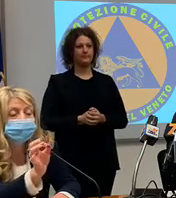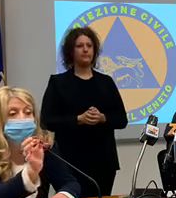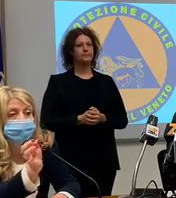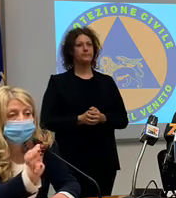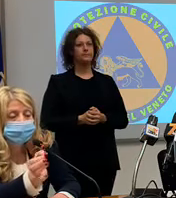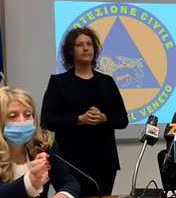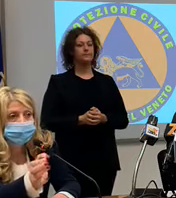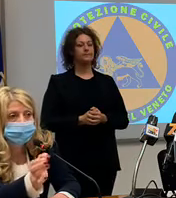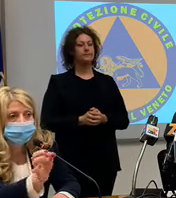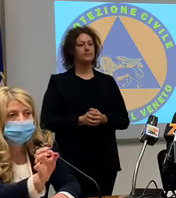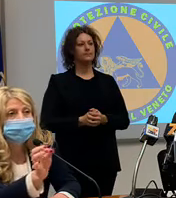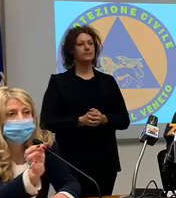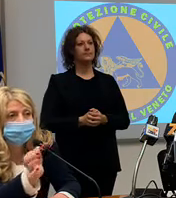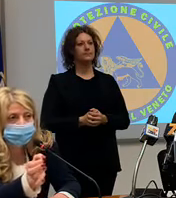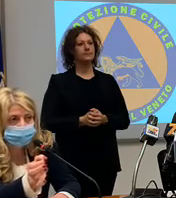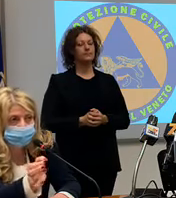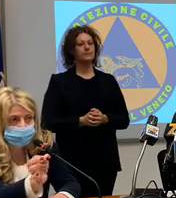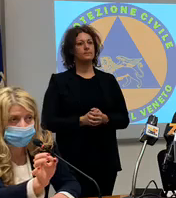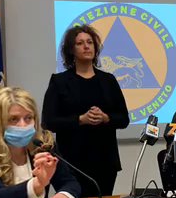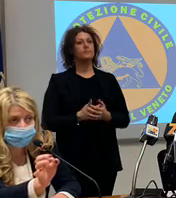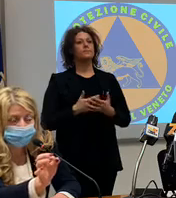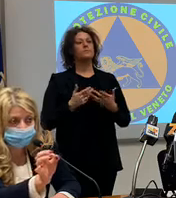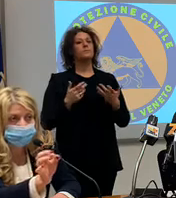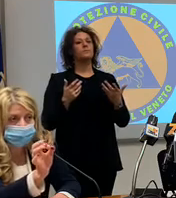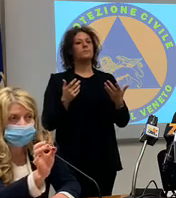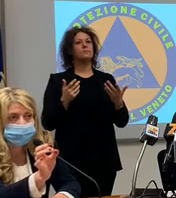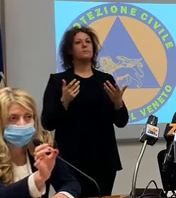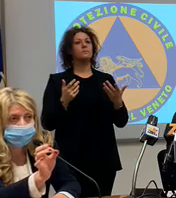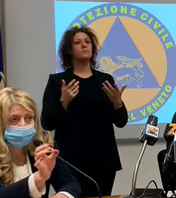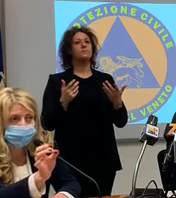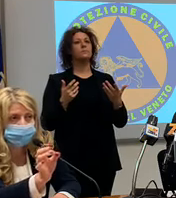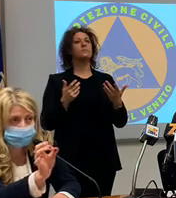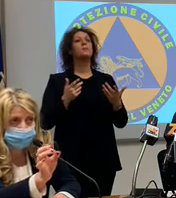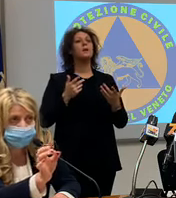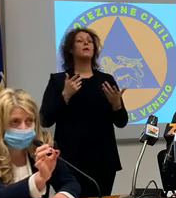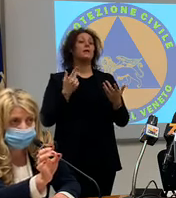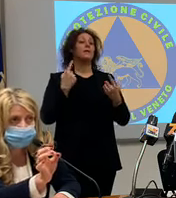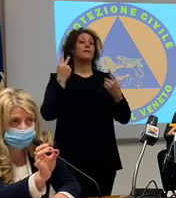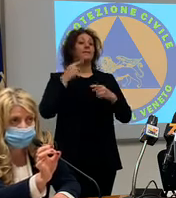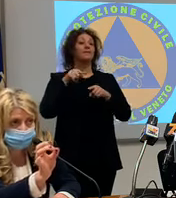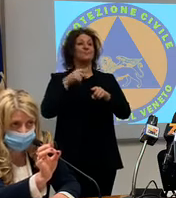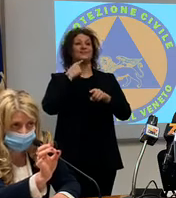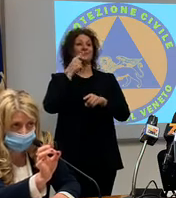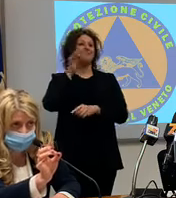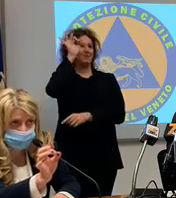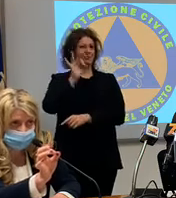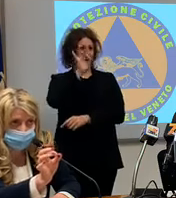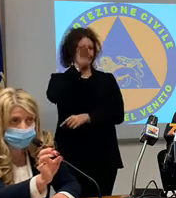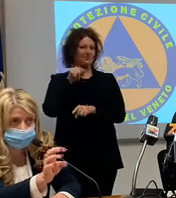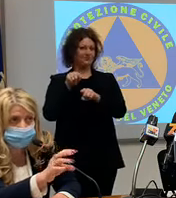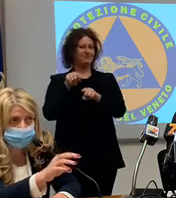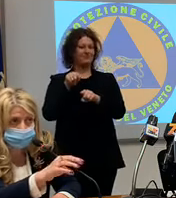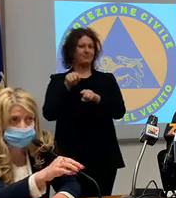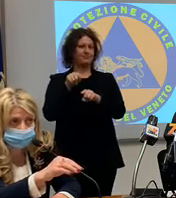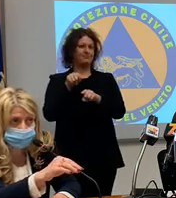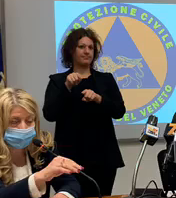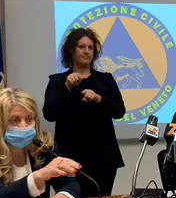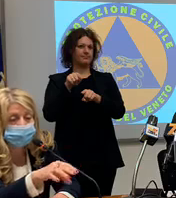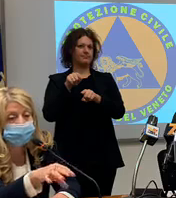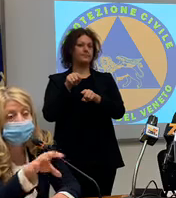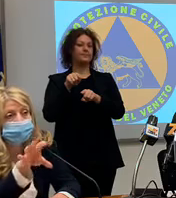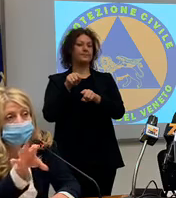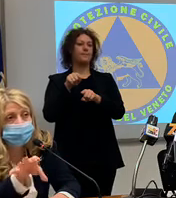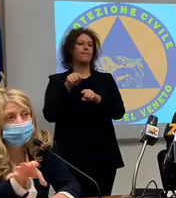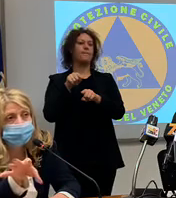immediatamente diciamo conseguente a questo che è un tasso perché l'incidenza è un tasso Ok Si chiama così in